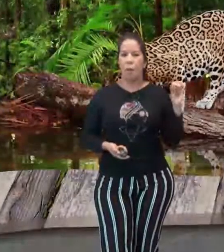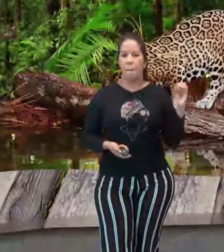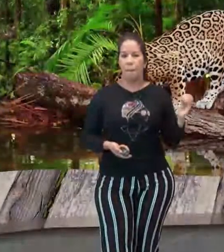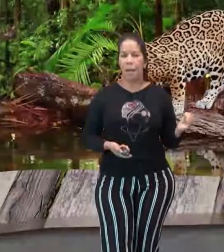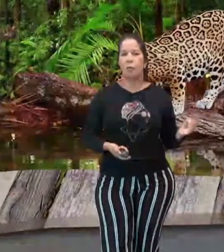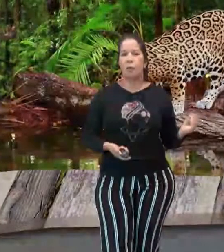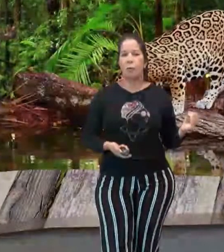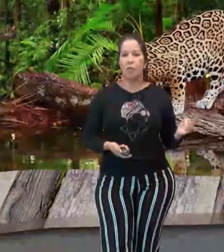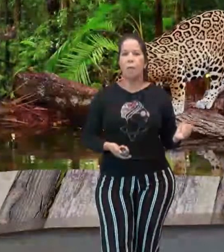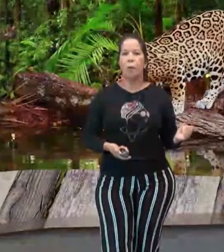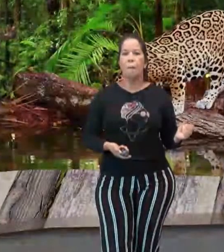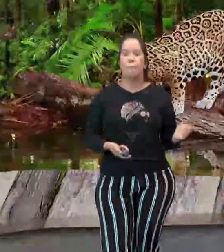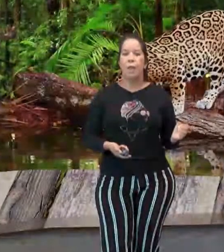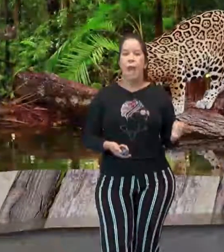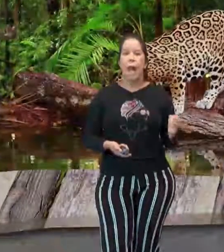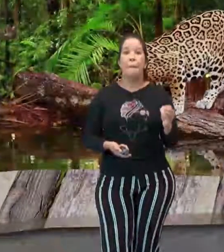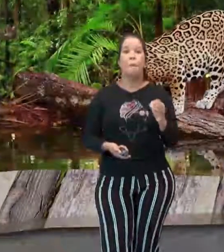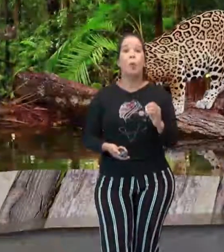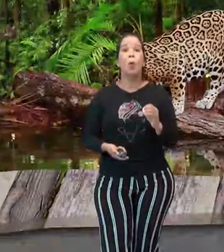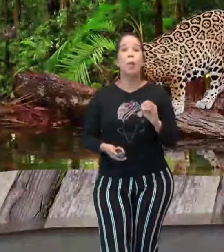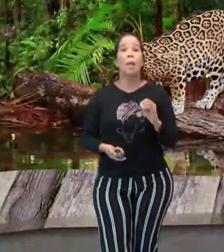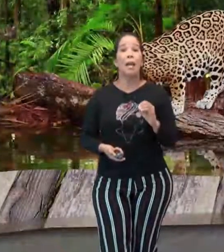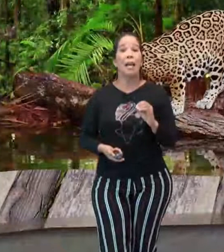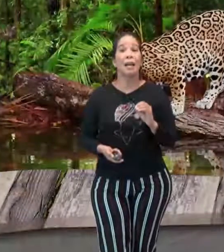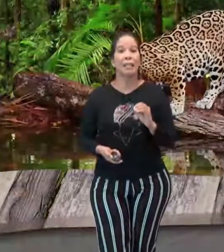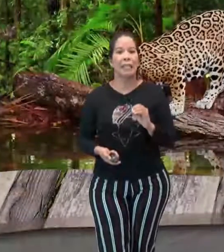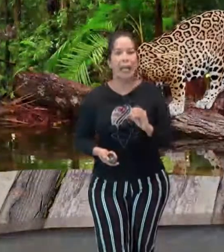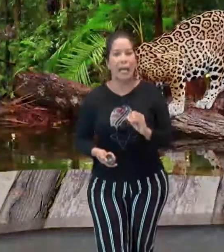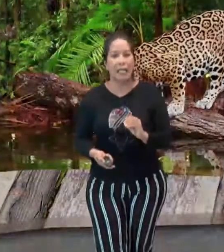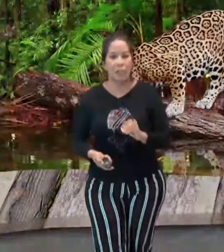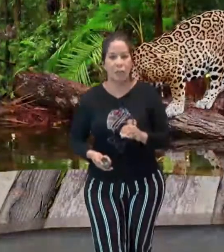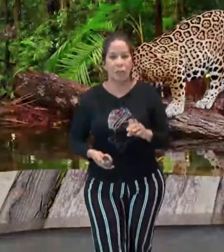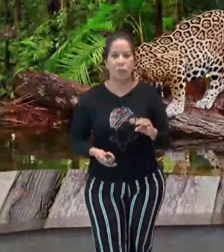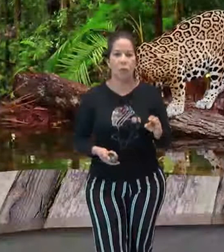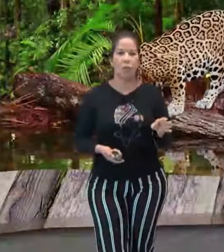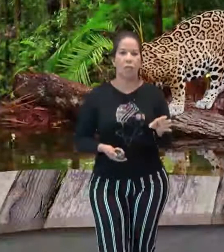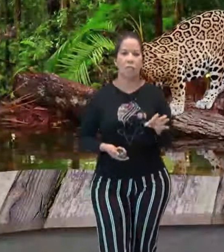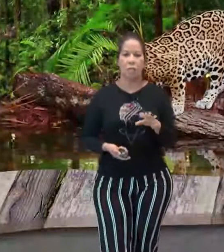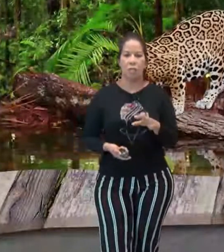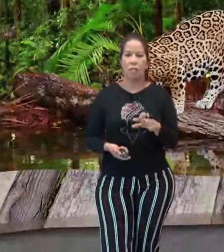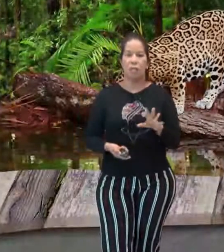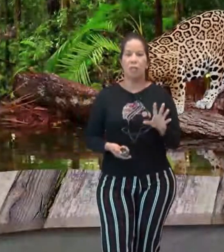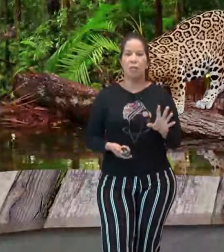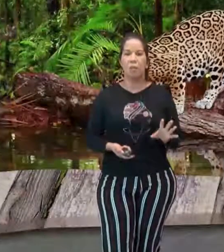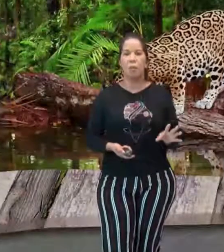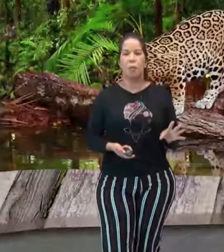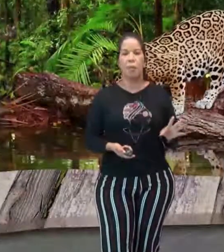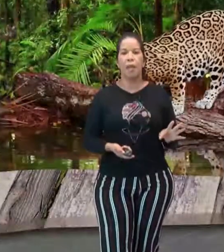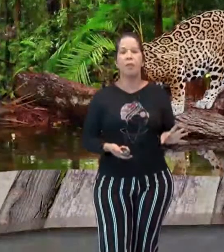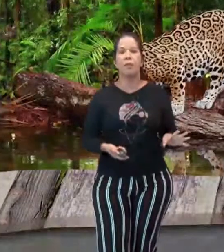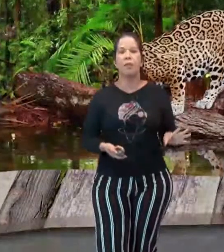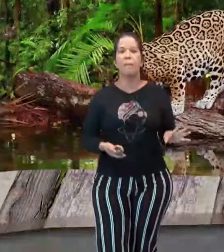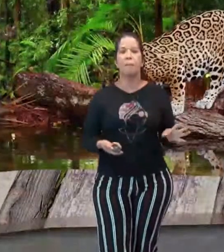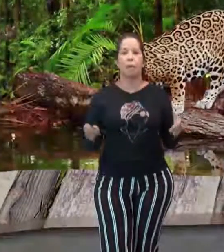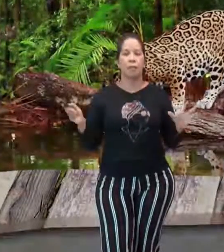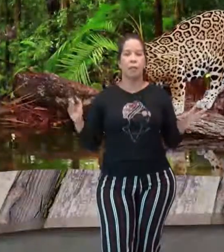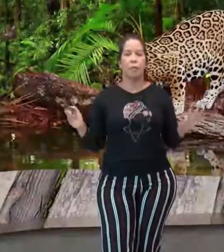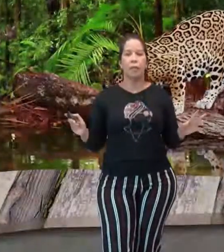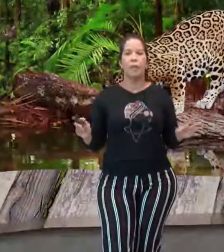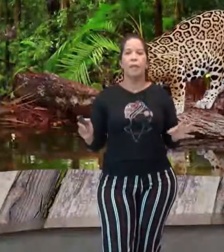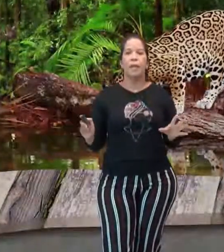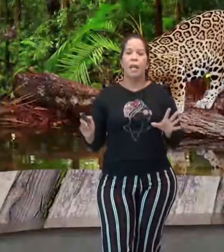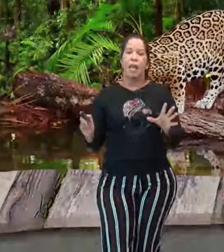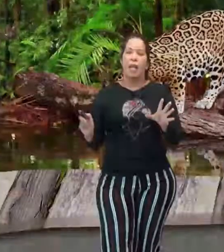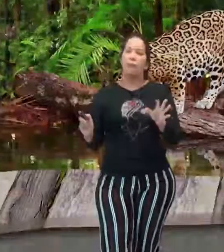caso masculino, a puberdade dos seus 11 aos 15 anos, aí mais ou menos, né? Padrão,